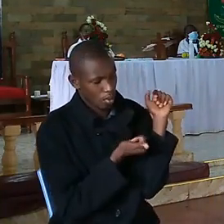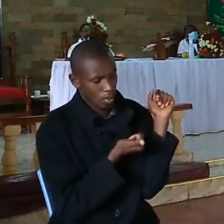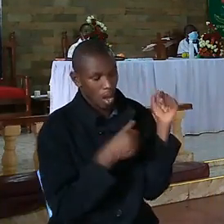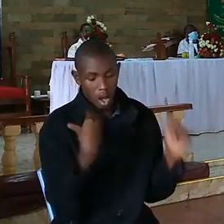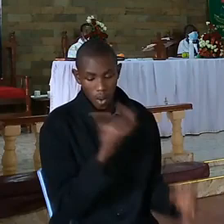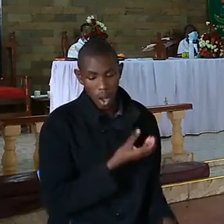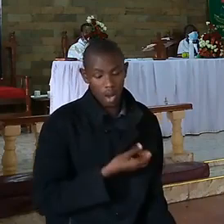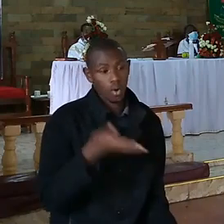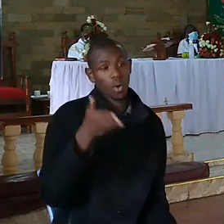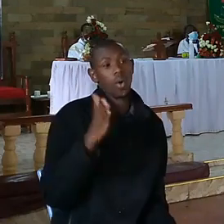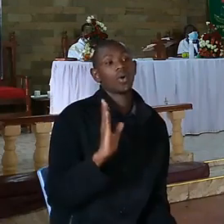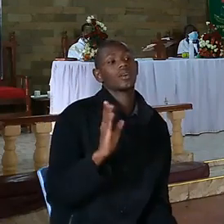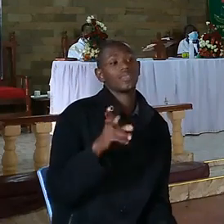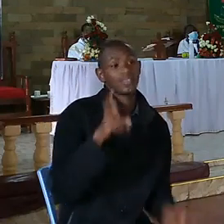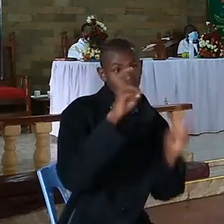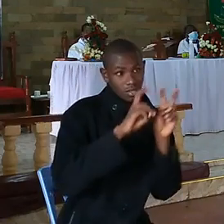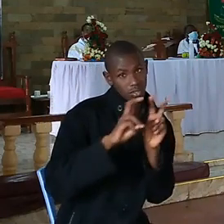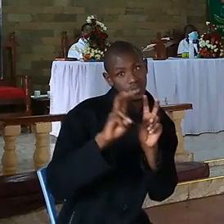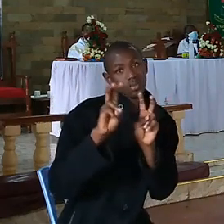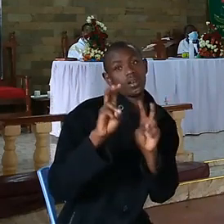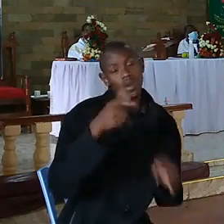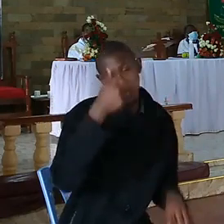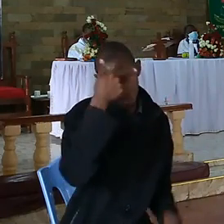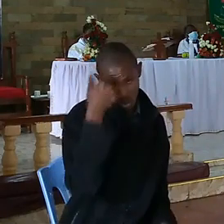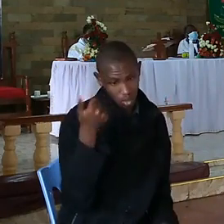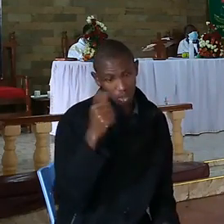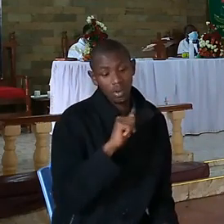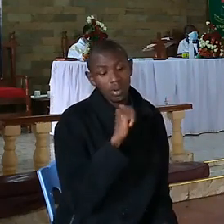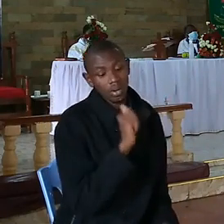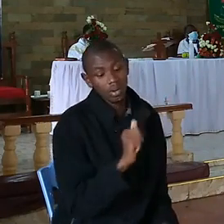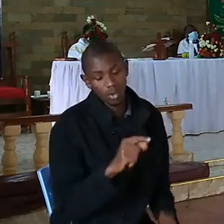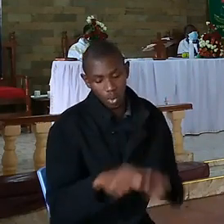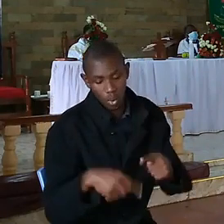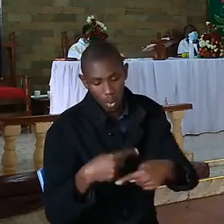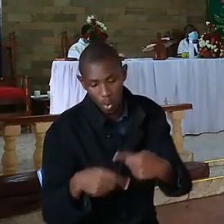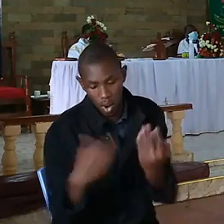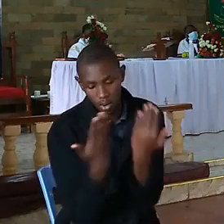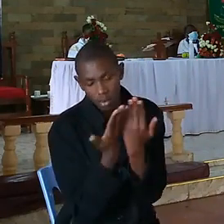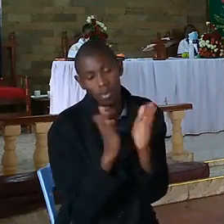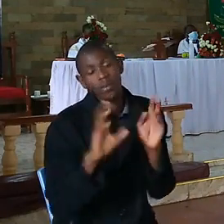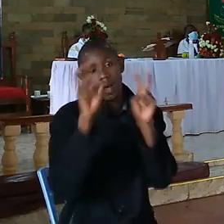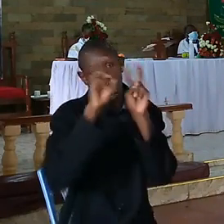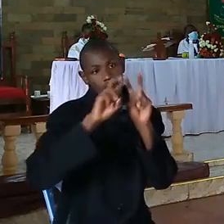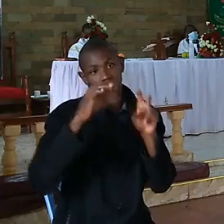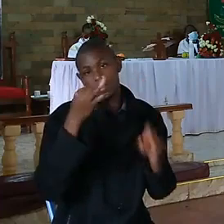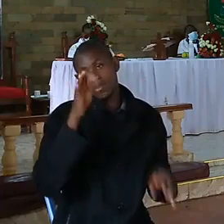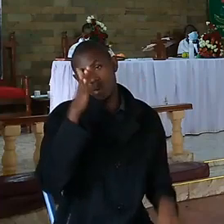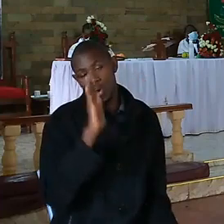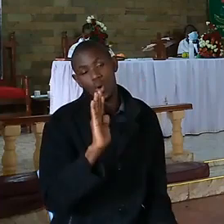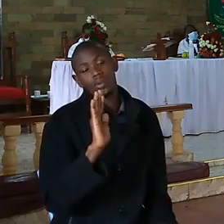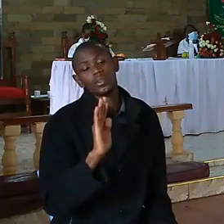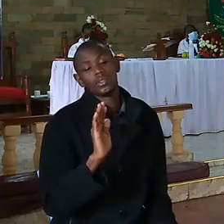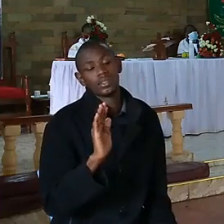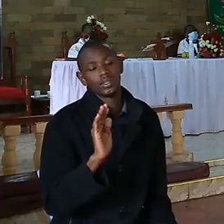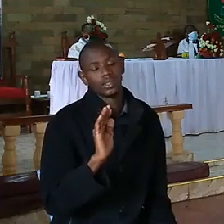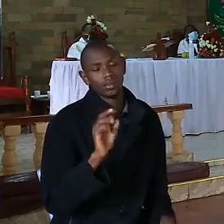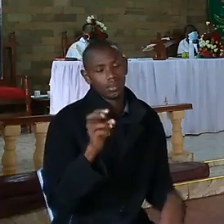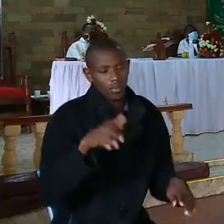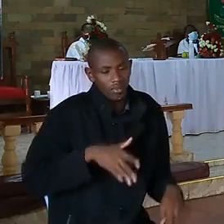witu no arakuona tondu gutiri hindi tuthiaga nja ya maitho ma ngai ona akorwo ni uraigua ta wi kuria kuriku